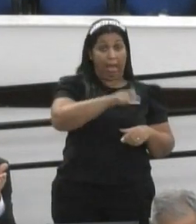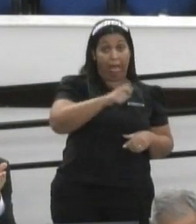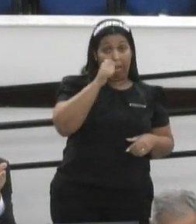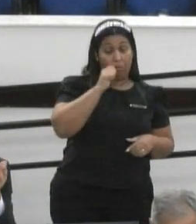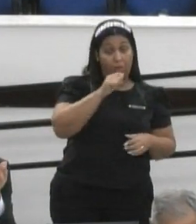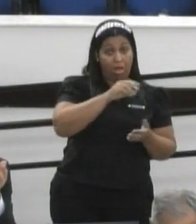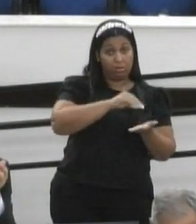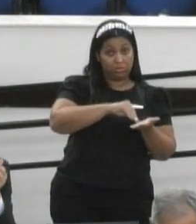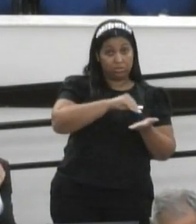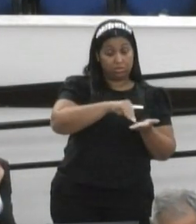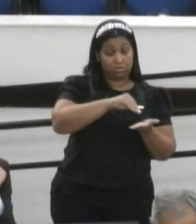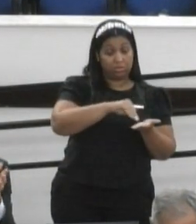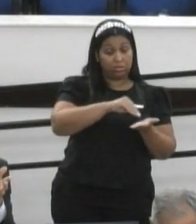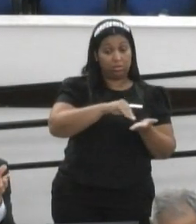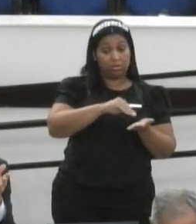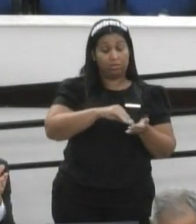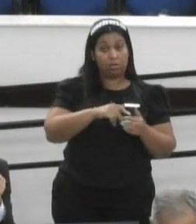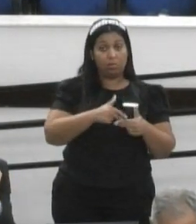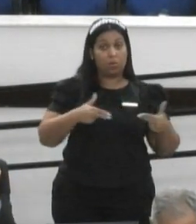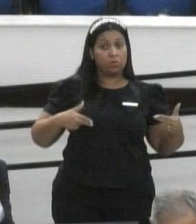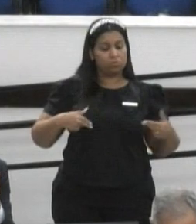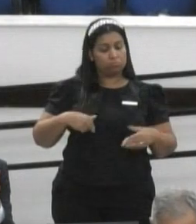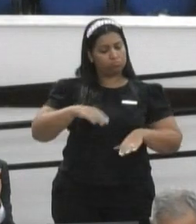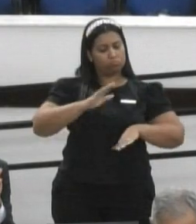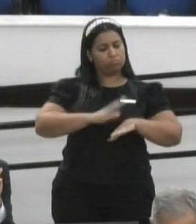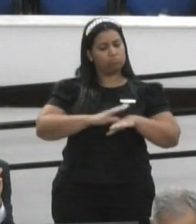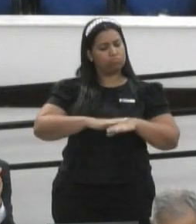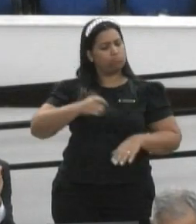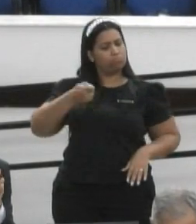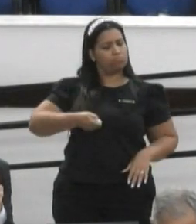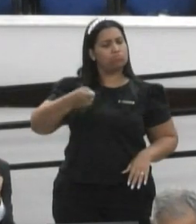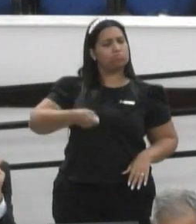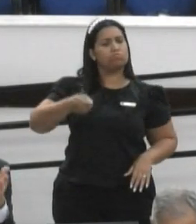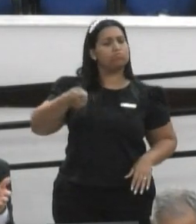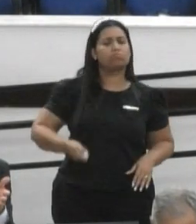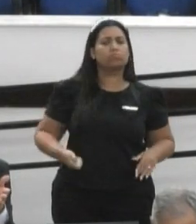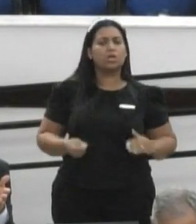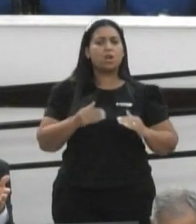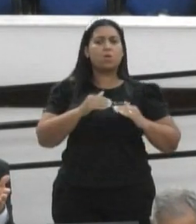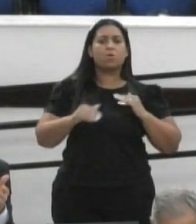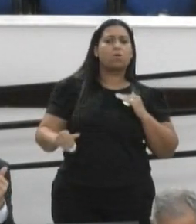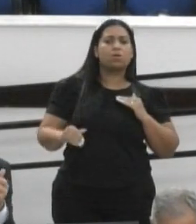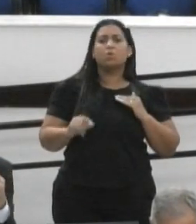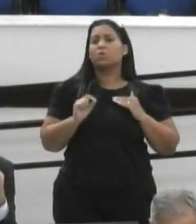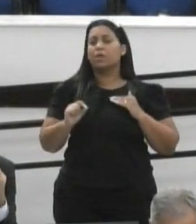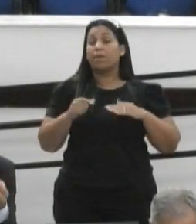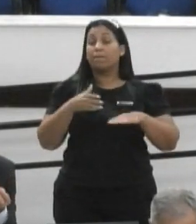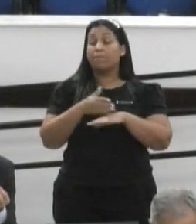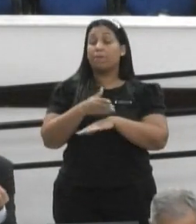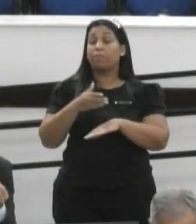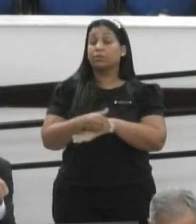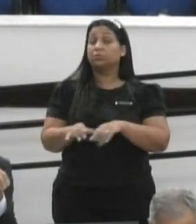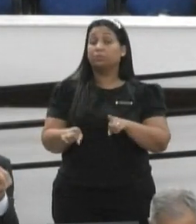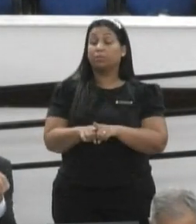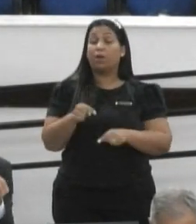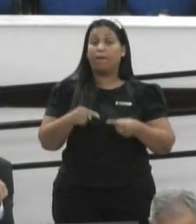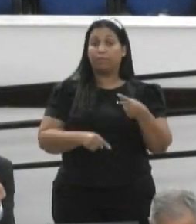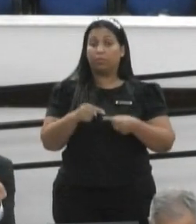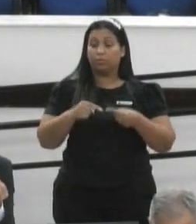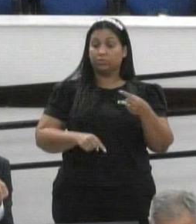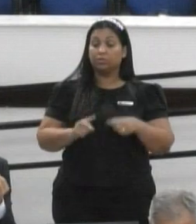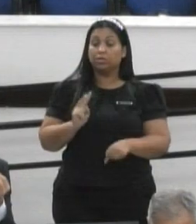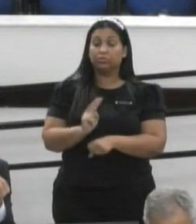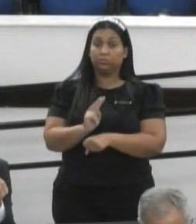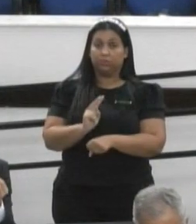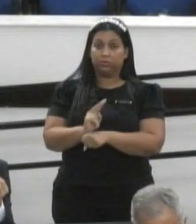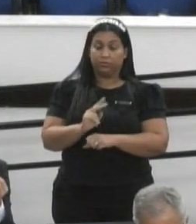acabou tomando uma medida extremamente autoritária, nociva à democracia, à participação popular e também à política de